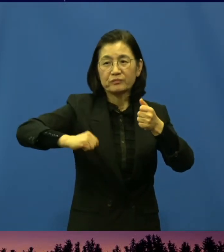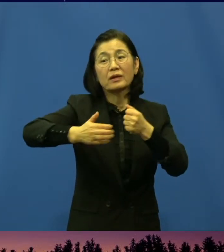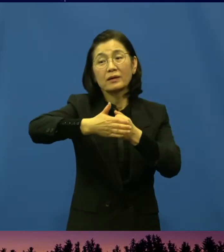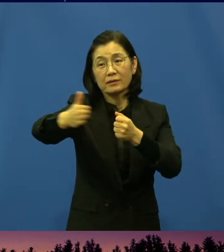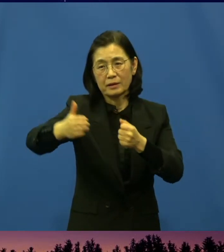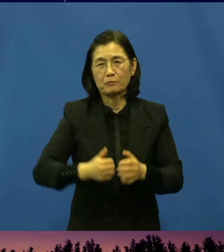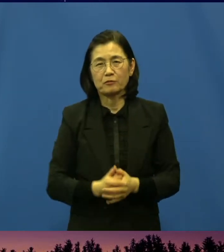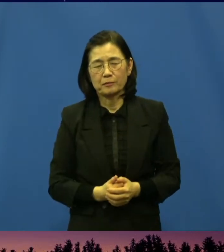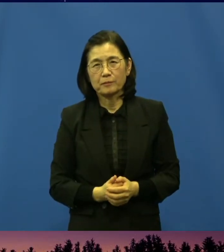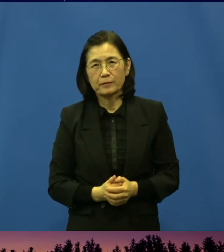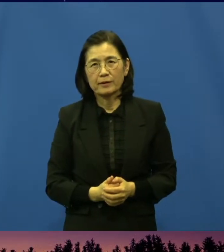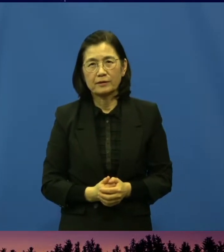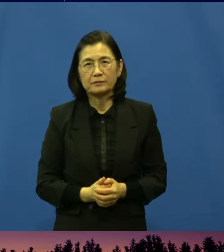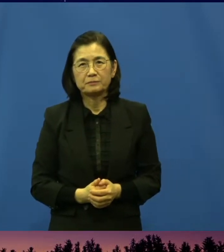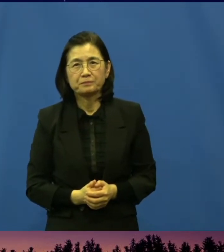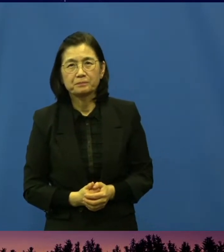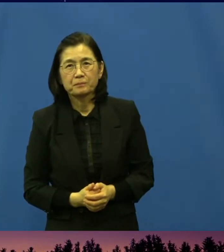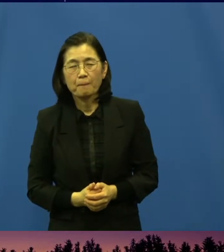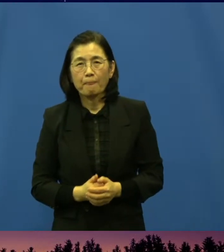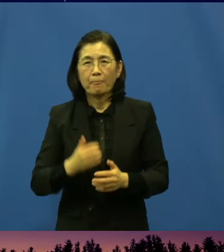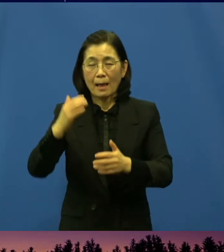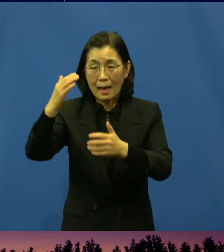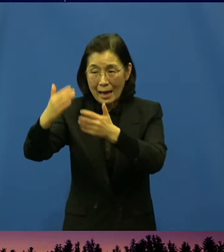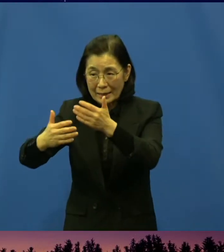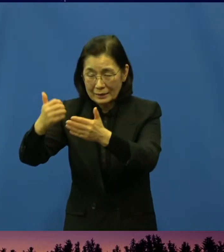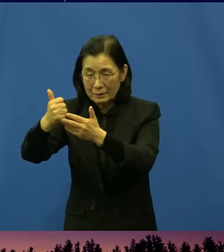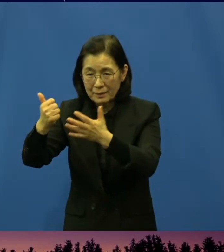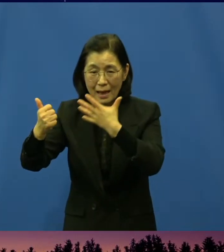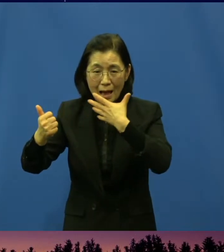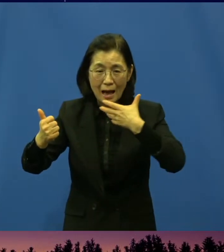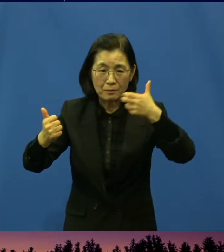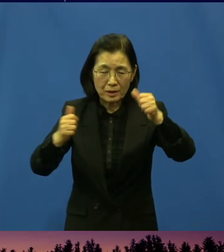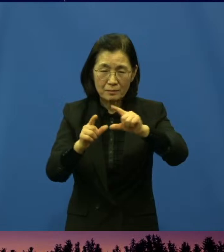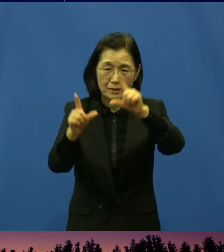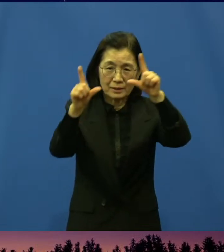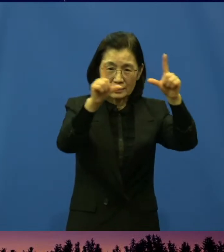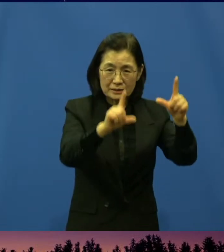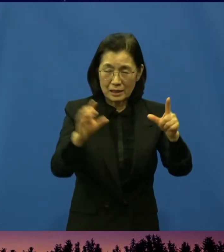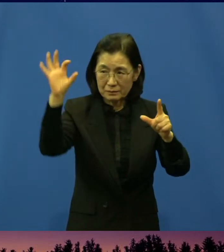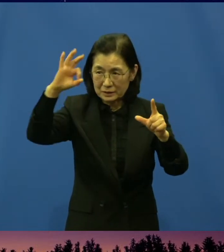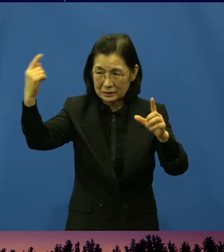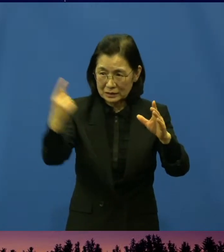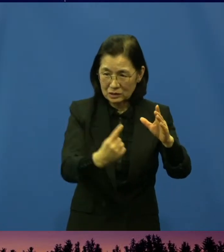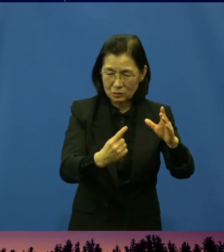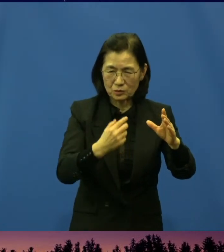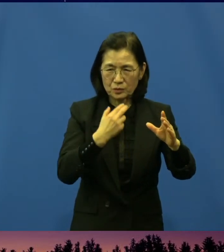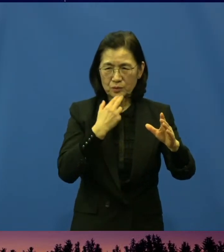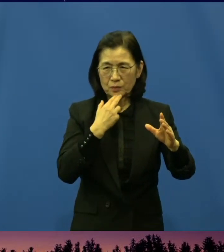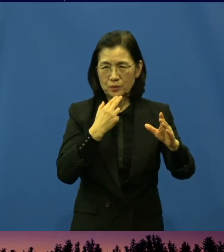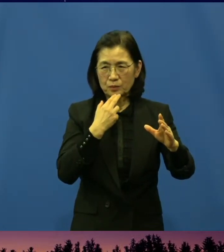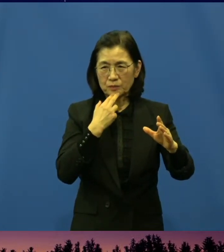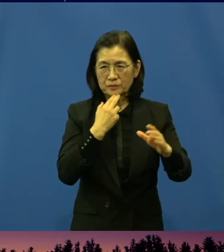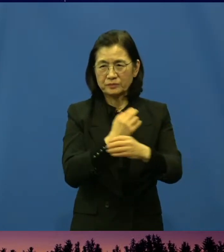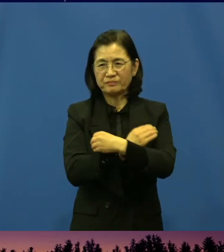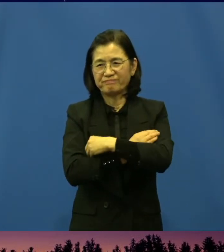하나님이 아브라함의 삶에 찾아오지 않았어요. 아브라함의 영적인 공백이고 잃어버린 시간.